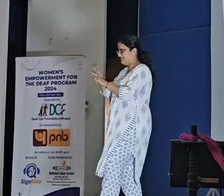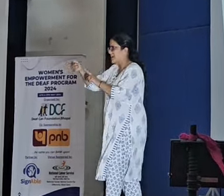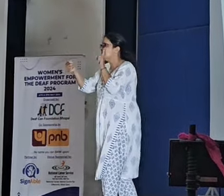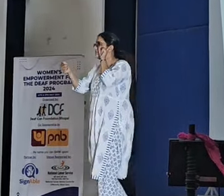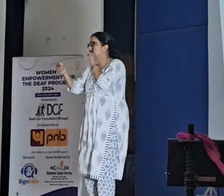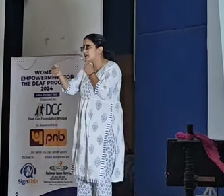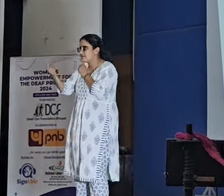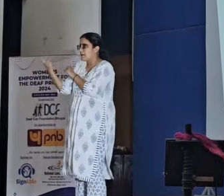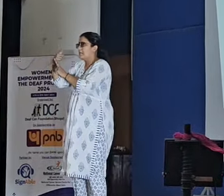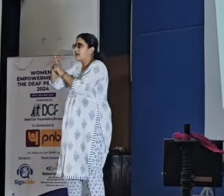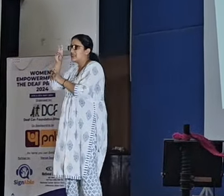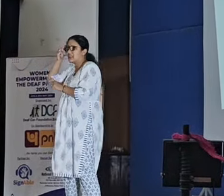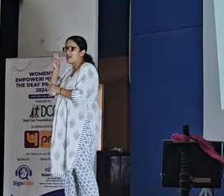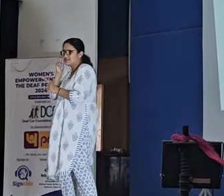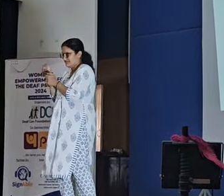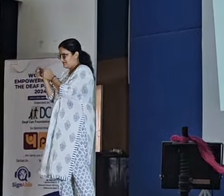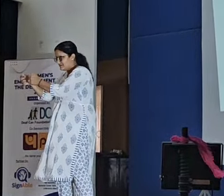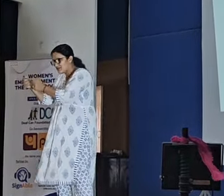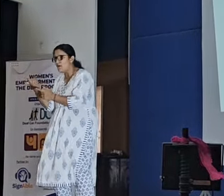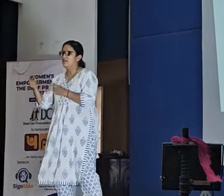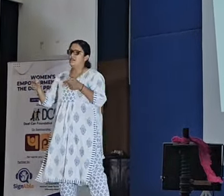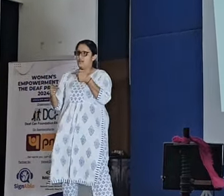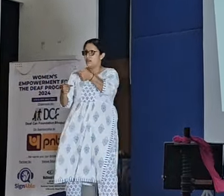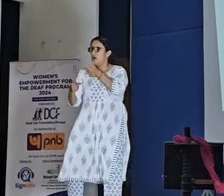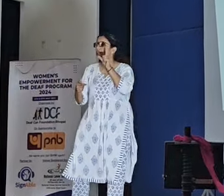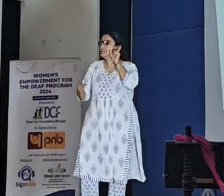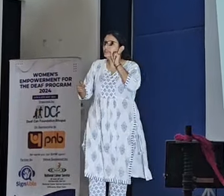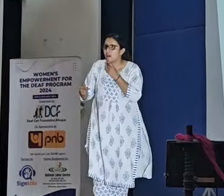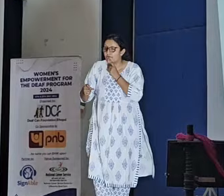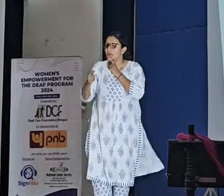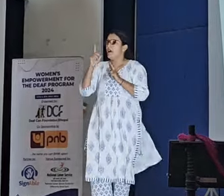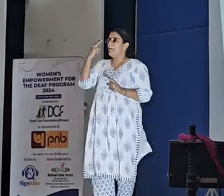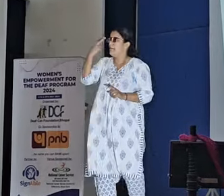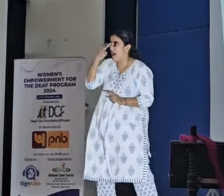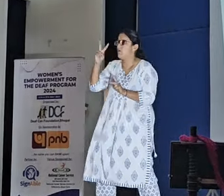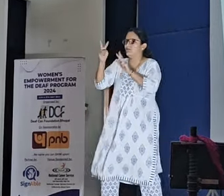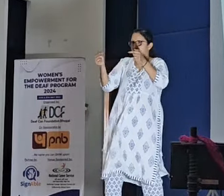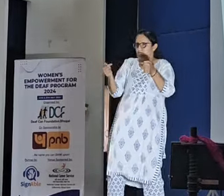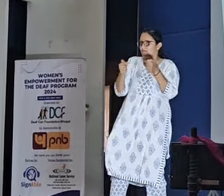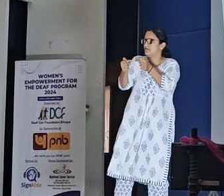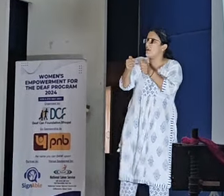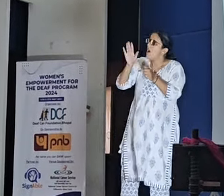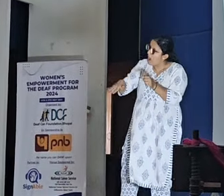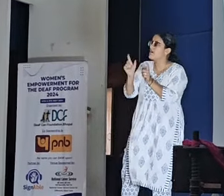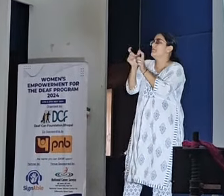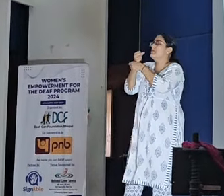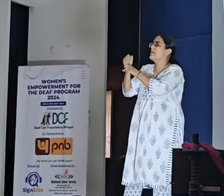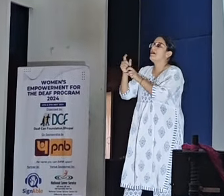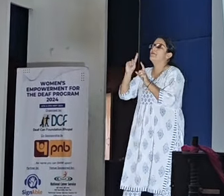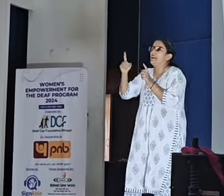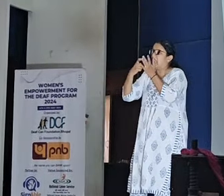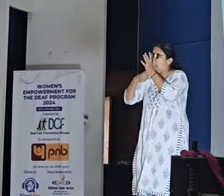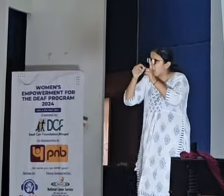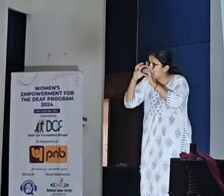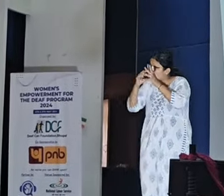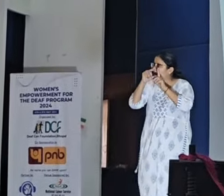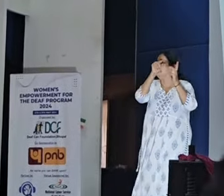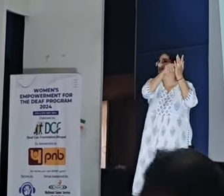मेंशन नहीं किया गया है, ठीक है, मैं मानती हूँ, बट डेथ टाइम के अंदर तक अगर हम देखा जाए तो ये डेथ अशर